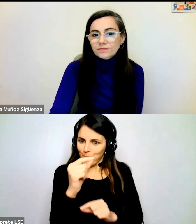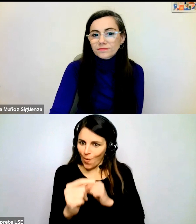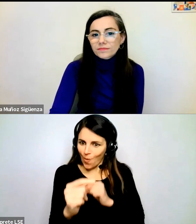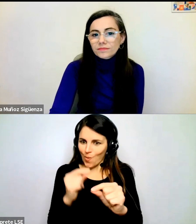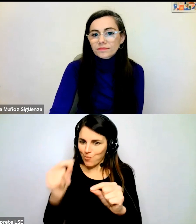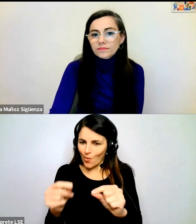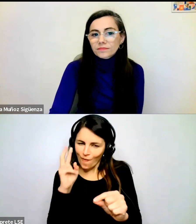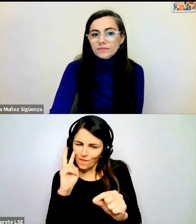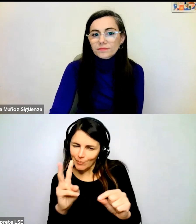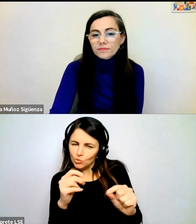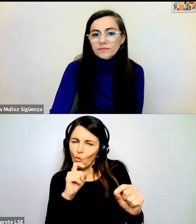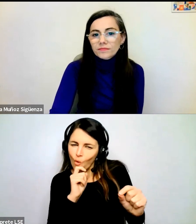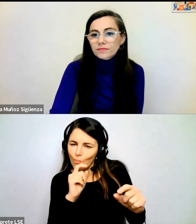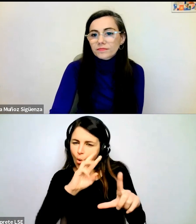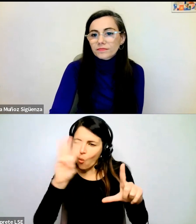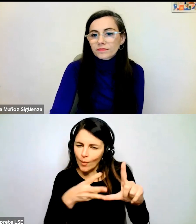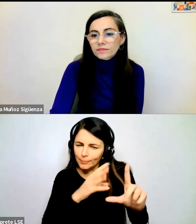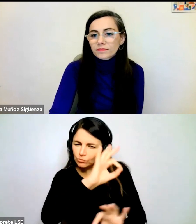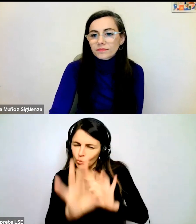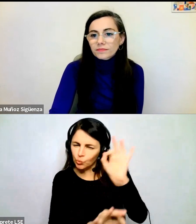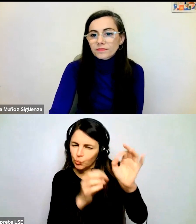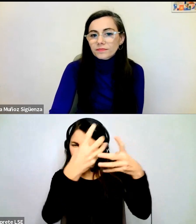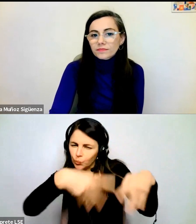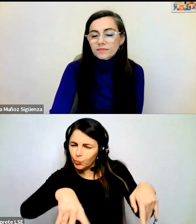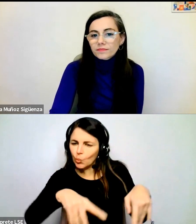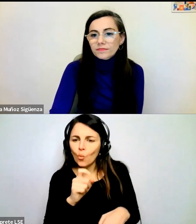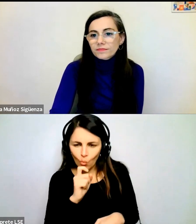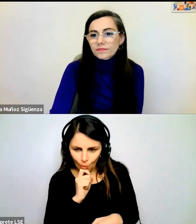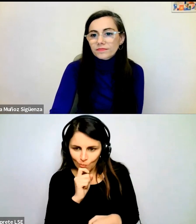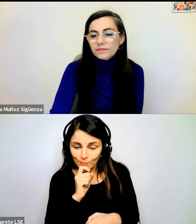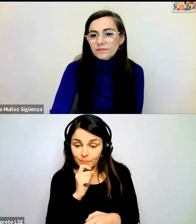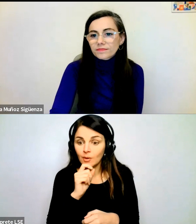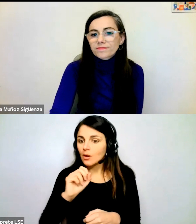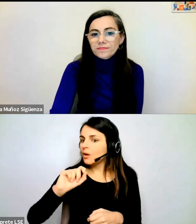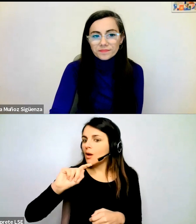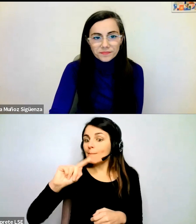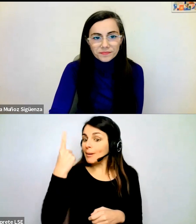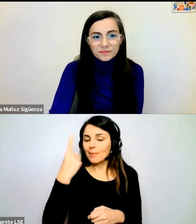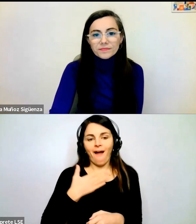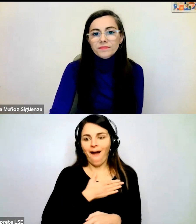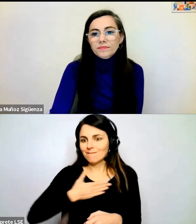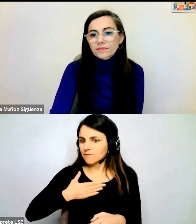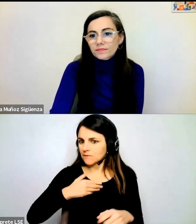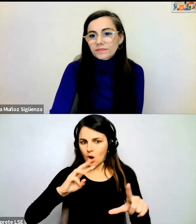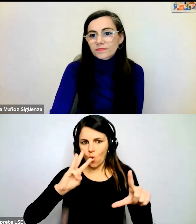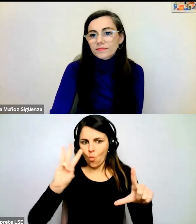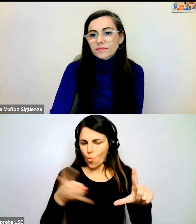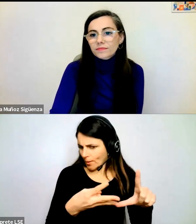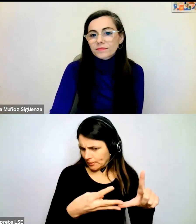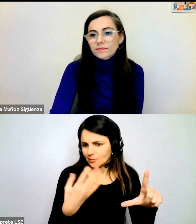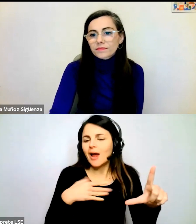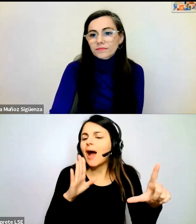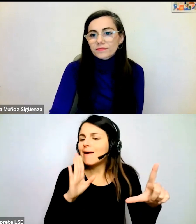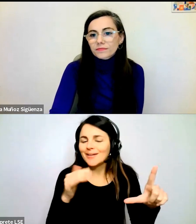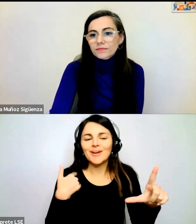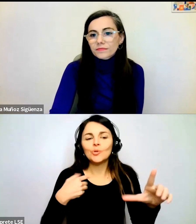los apartados. Decidimos como un primer proyecto, ¿no?, un primer inicio de esta web, porque ya te digo que es un proyecto